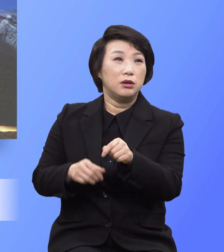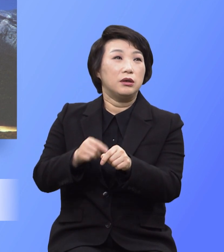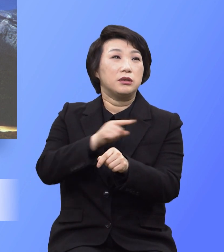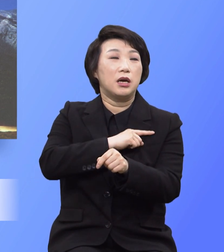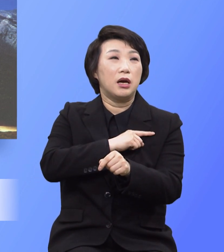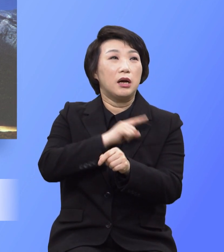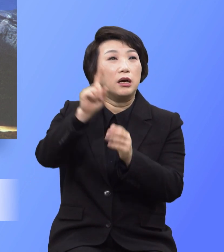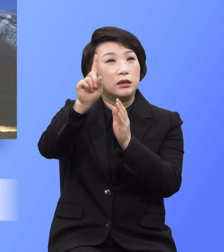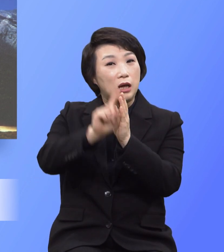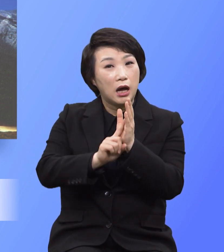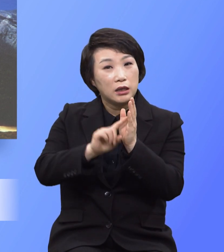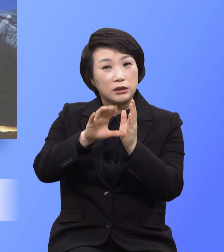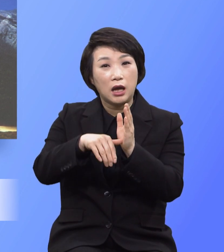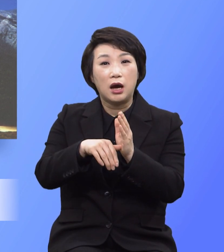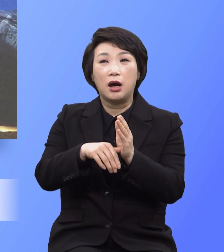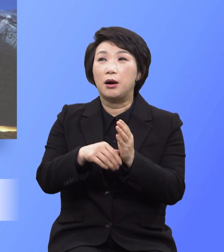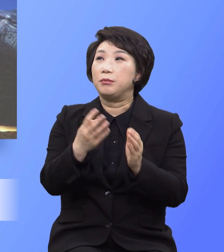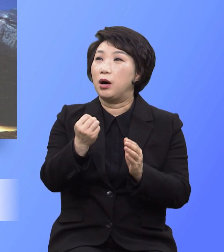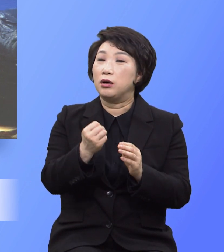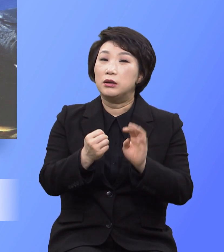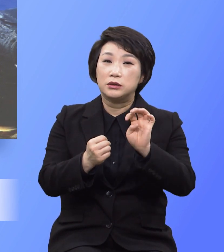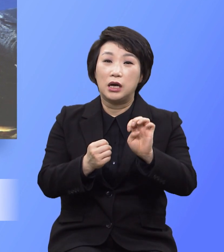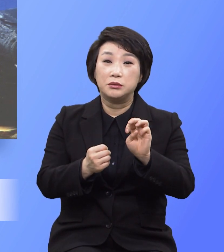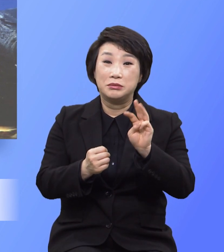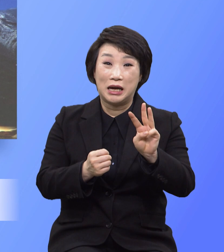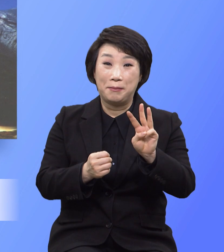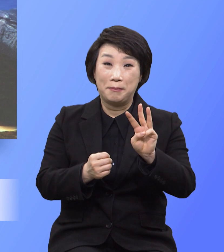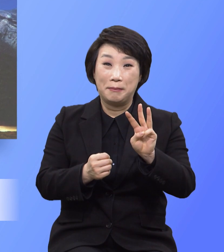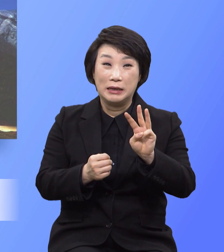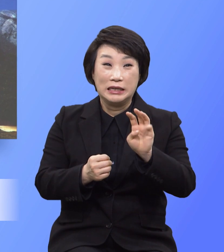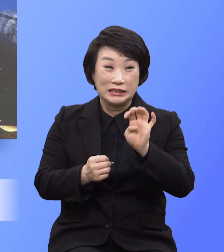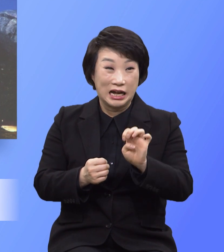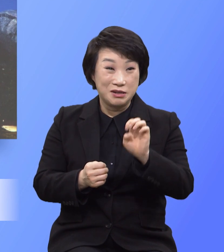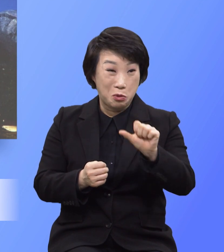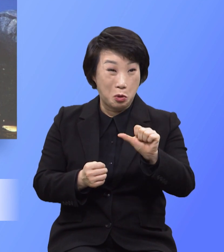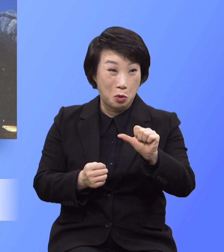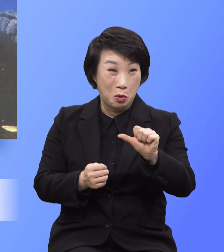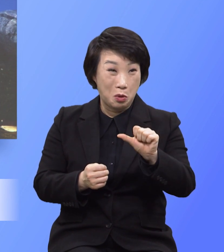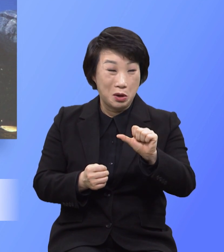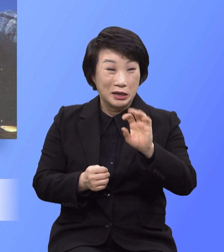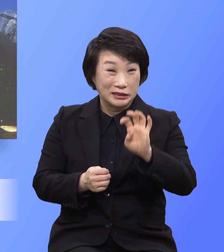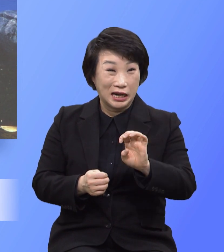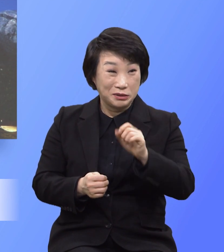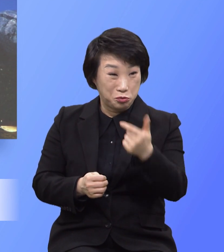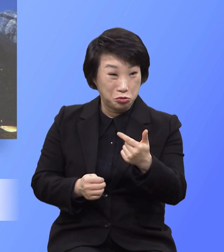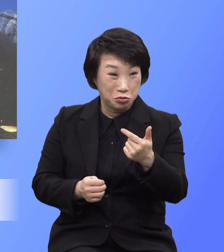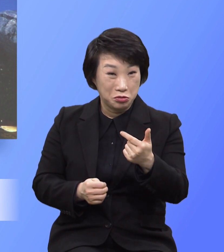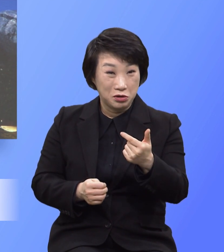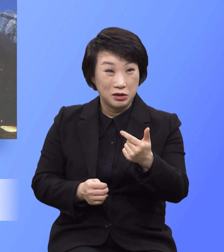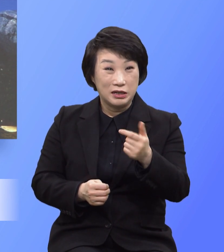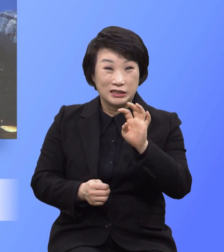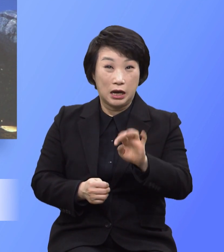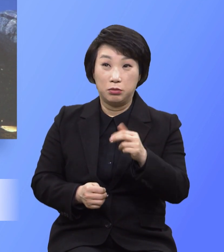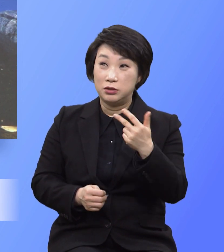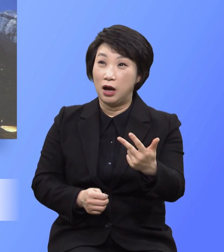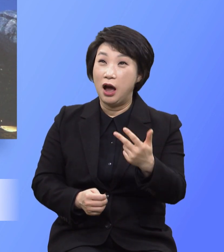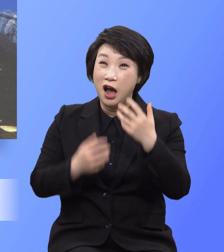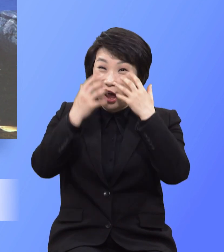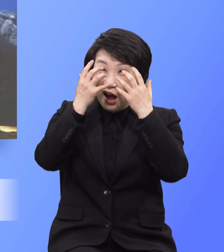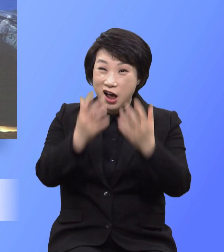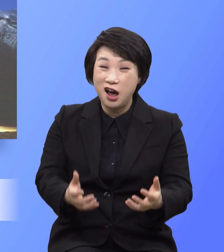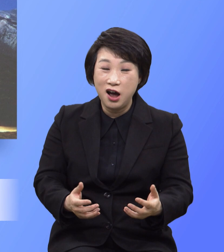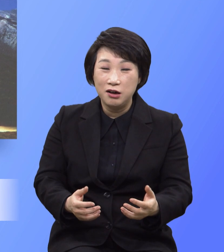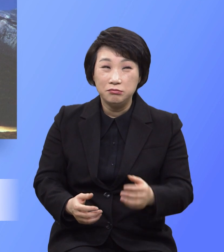제일 기후가 낮을 때가 43도, 45도, 46도,